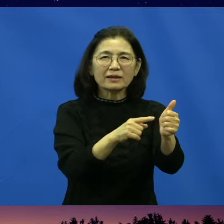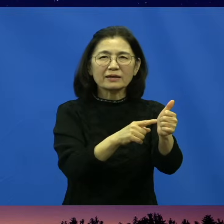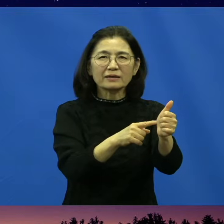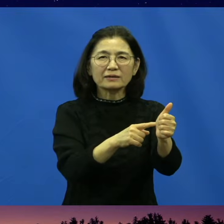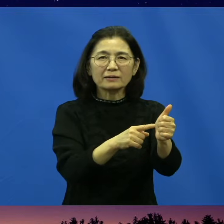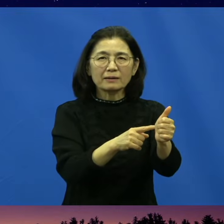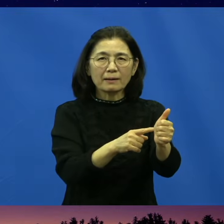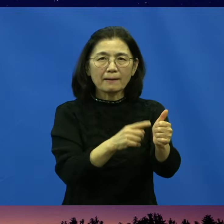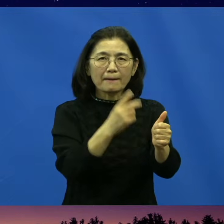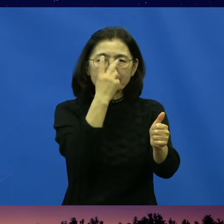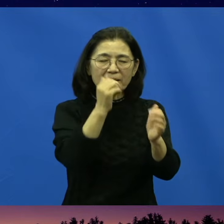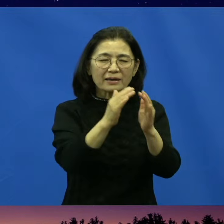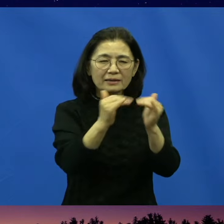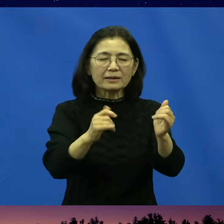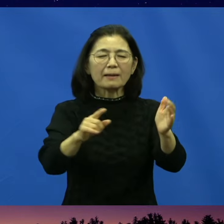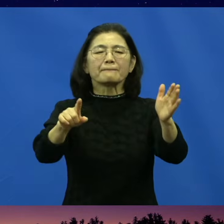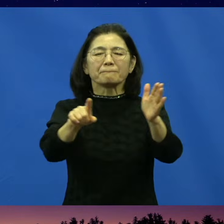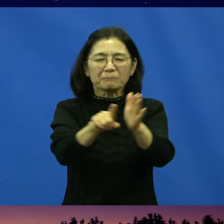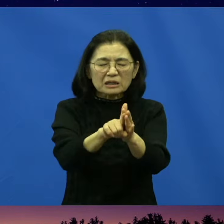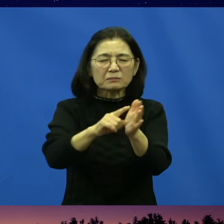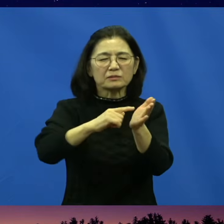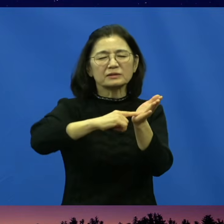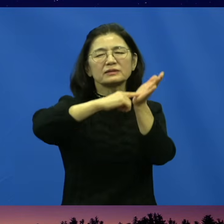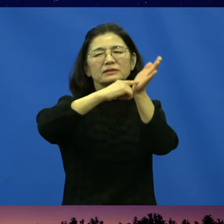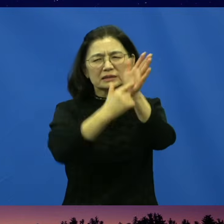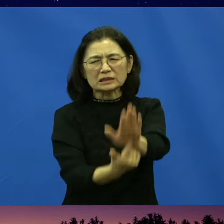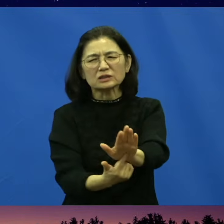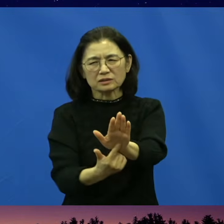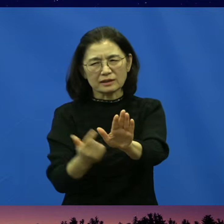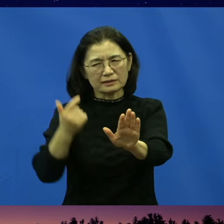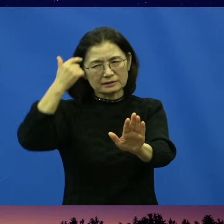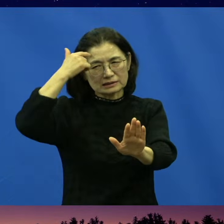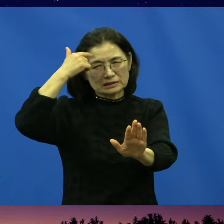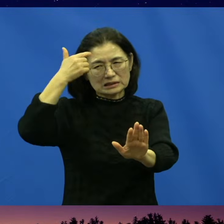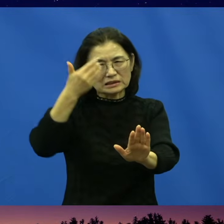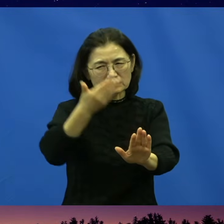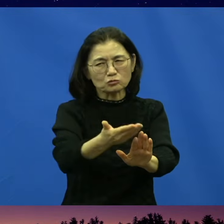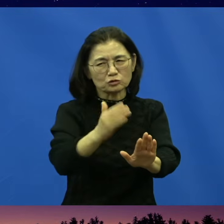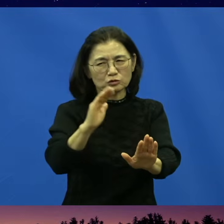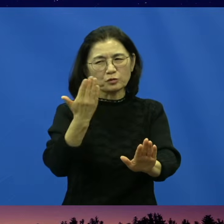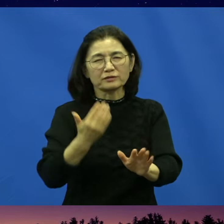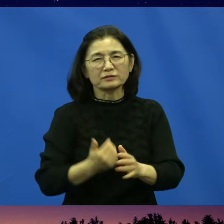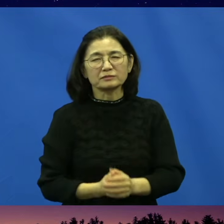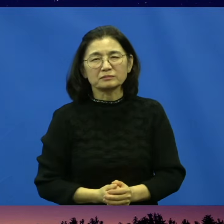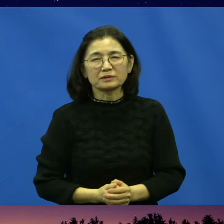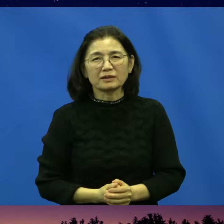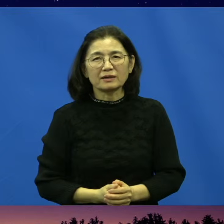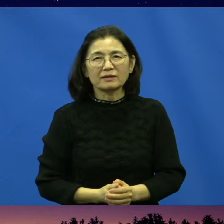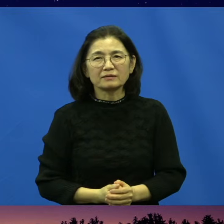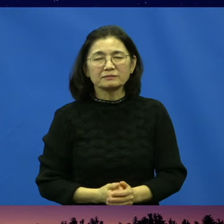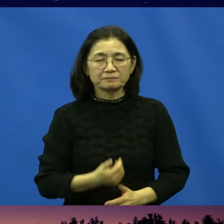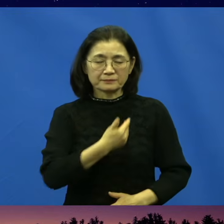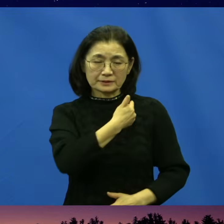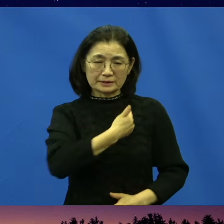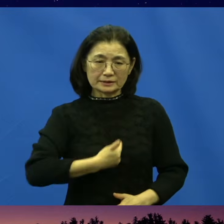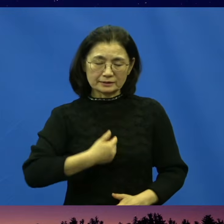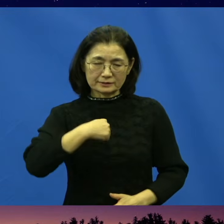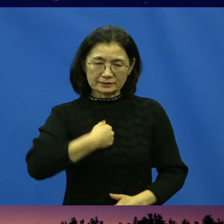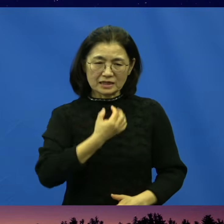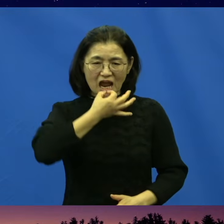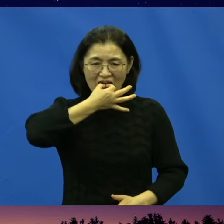바디메오의 믿음을 드러내는 질문이 되게 하셨습니다. 여러분, 제자들은 자기 욕망에